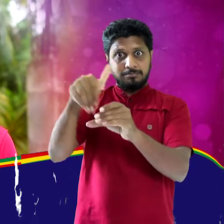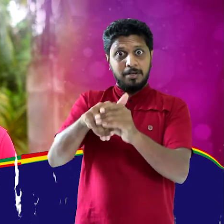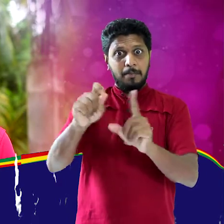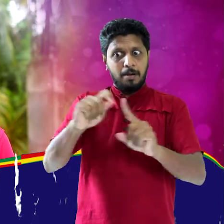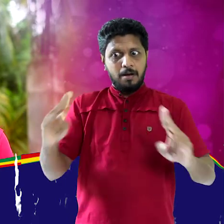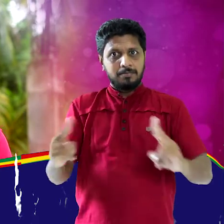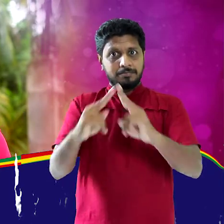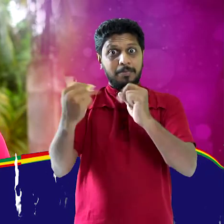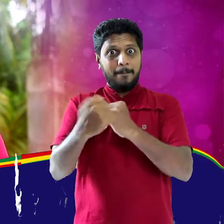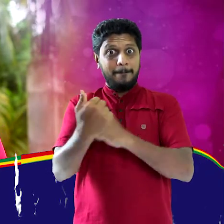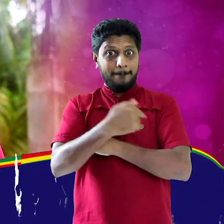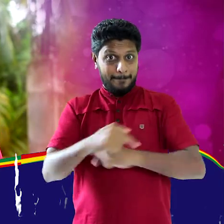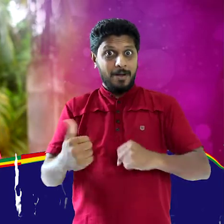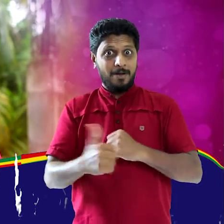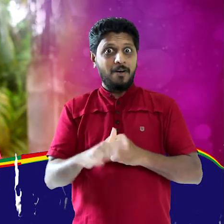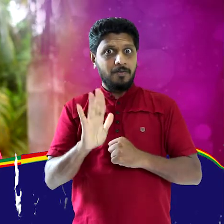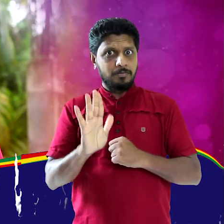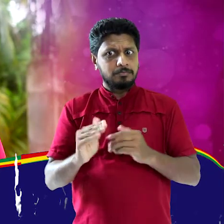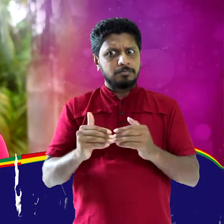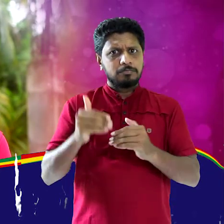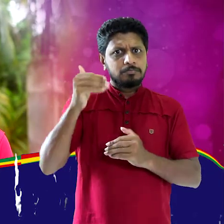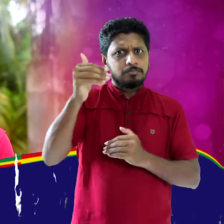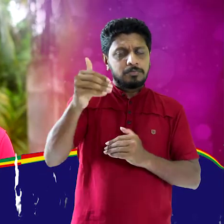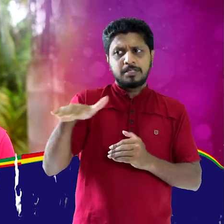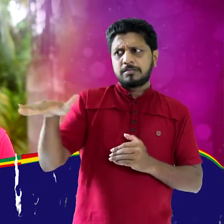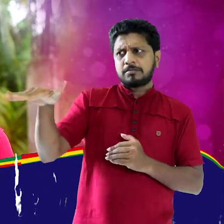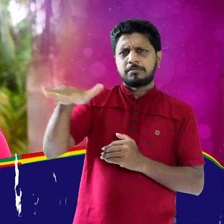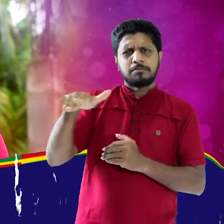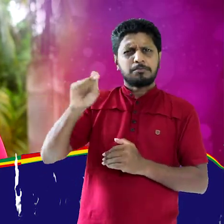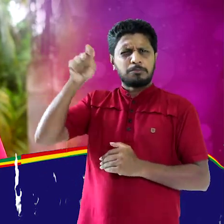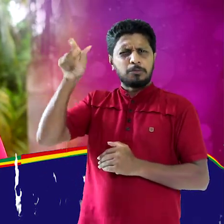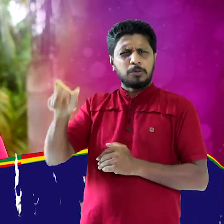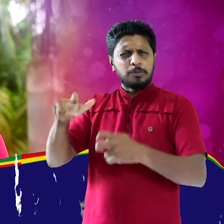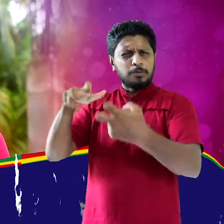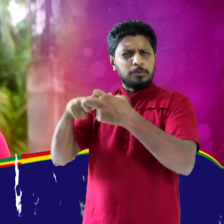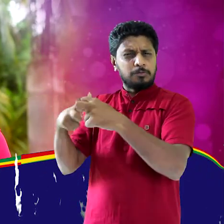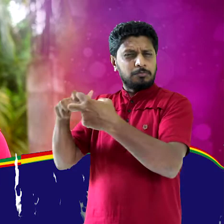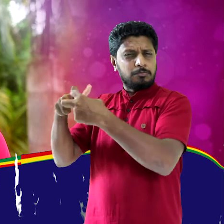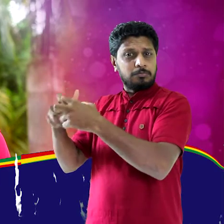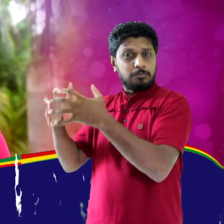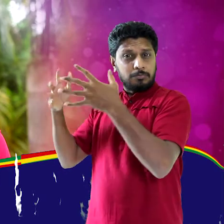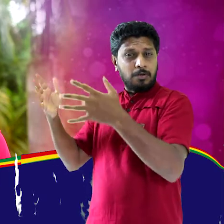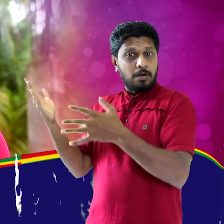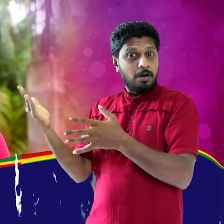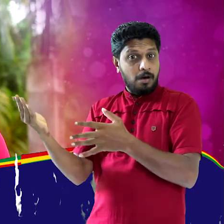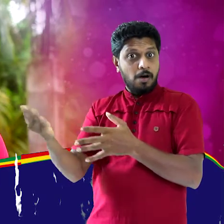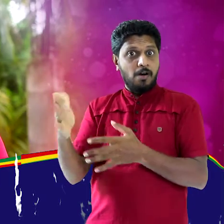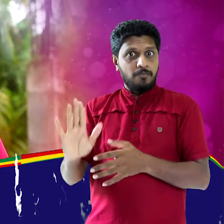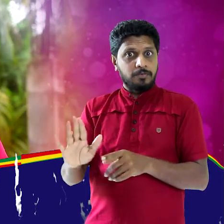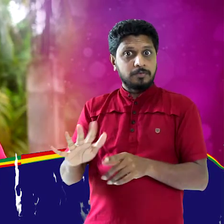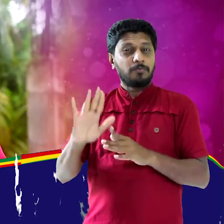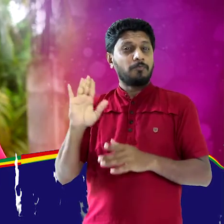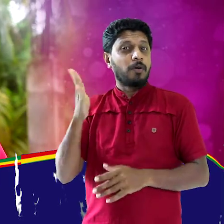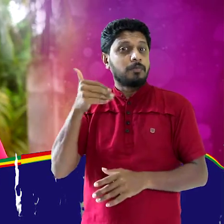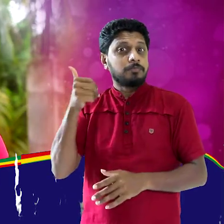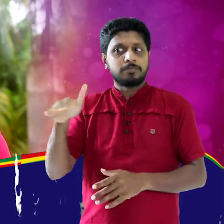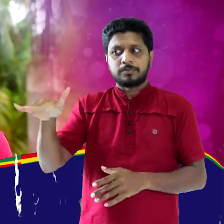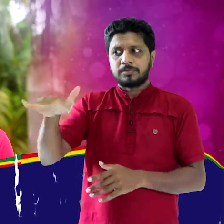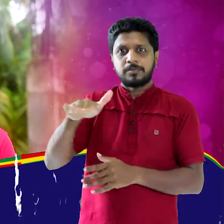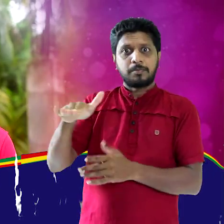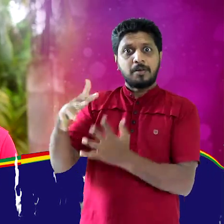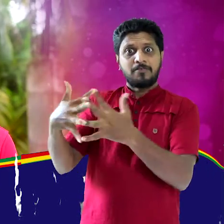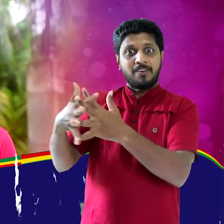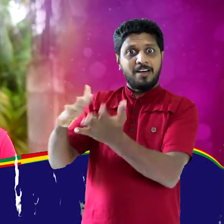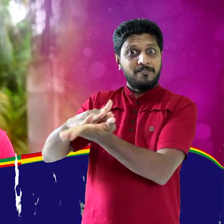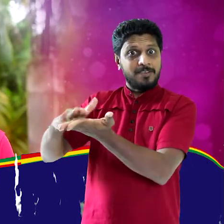තියි. විශේෂයෙන් මේ විවිධ සමාජ ශ්‍රේෂ්ඨවල මිනිසුන් මුහුණ දෙන ප්‍රශ්න දවන්ත ප්‍රශ්න ප්‍රමාණයක් බවට පත් වෙන කාල පරිච්ඡේදයක් විශේෂයෙන් සමාජ සුබසාධනය කියන